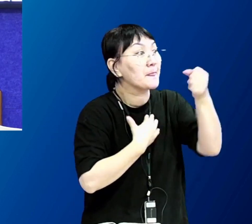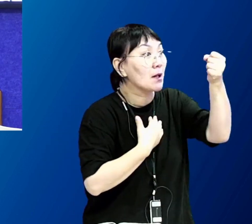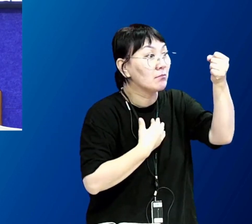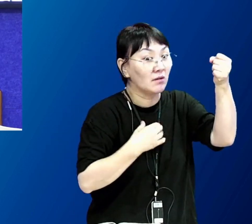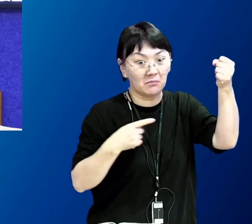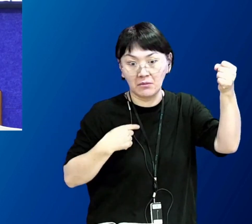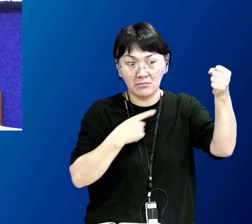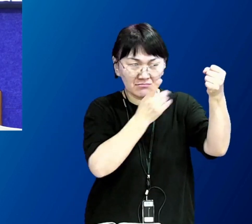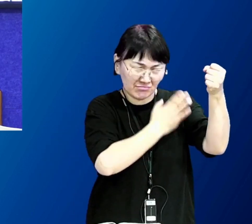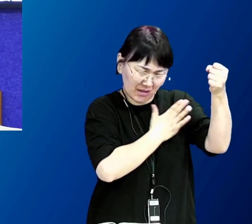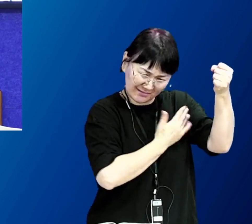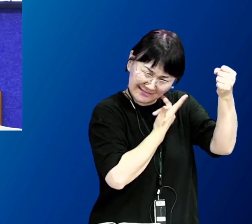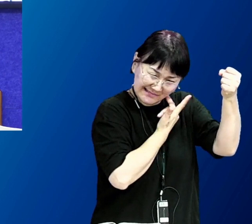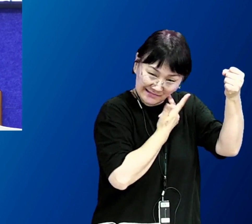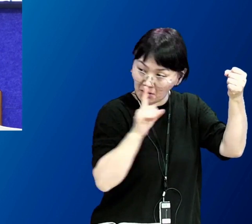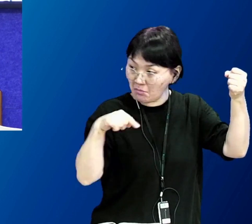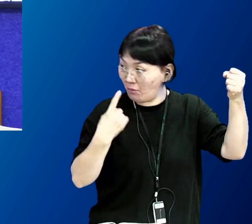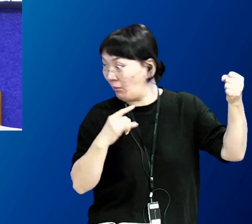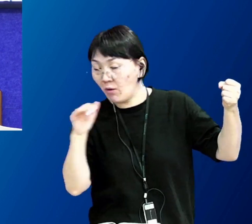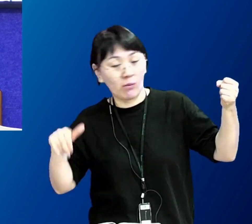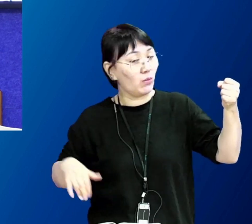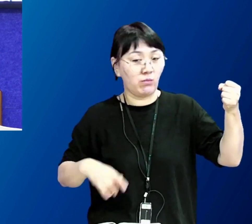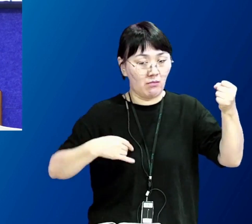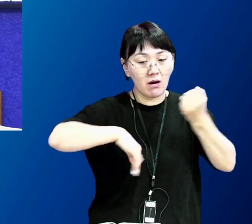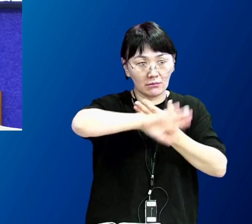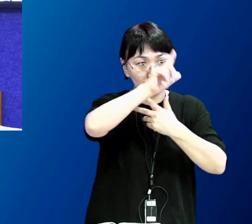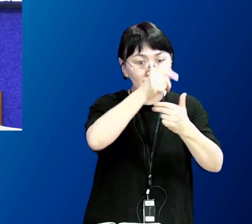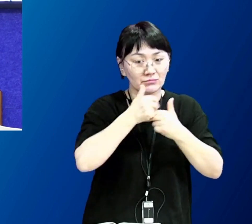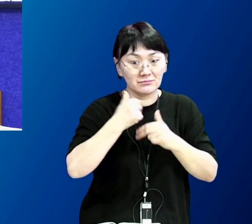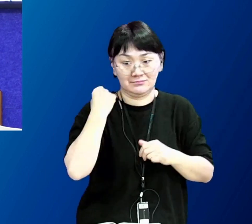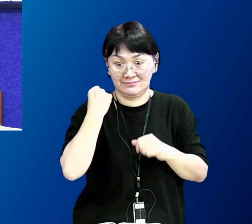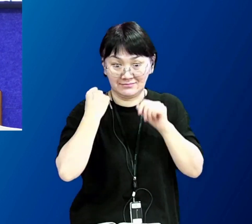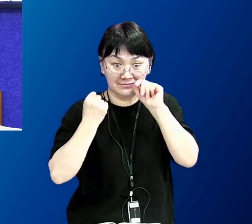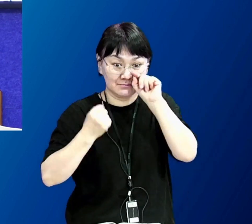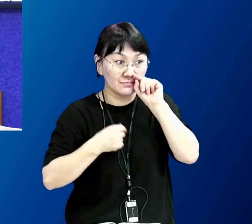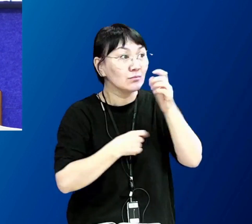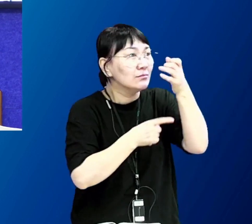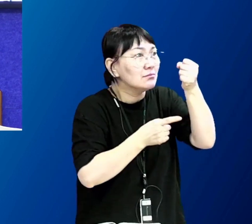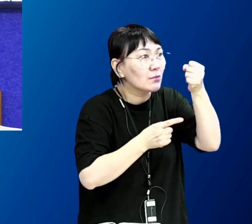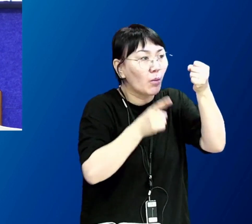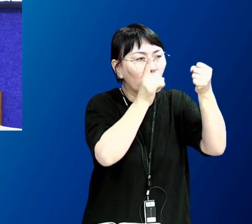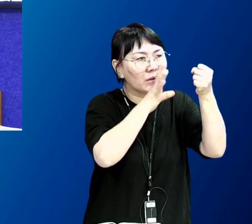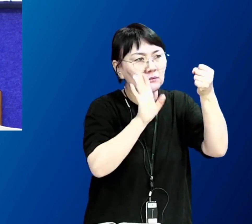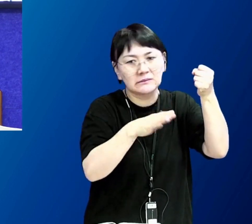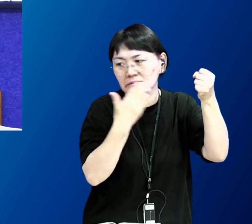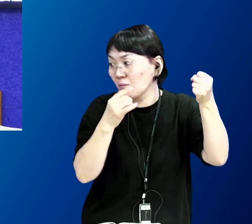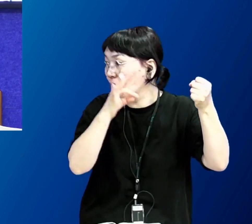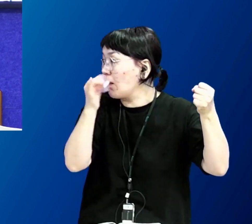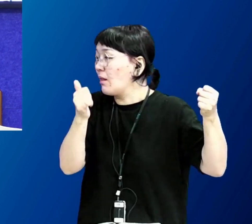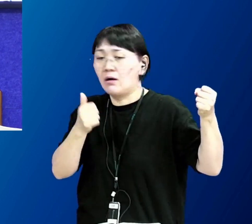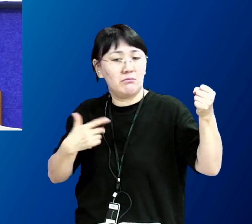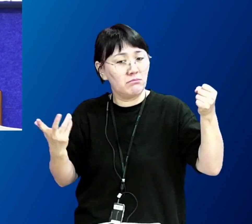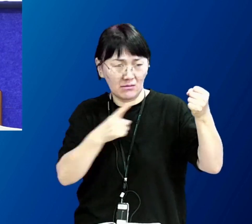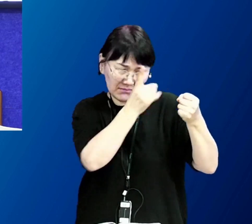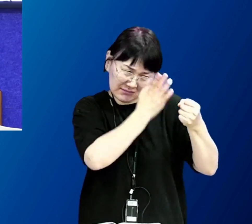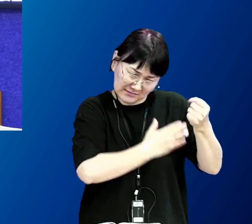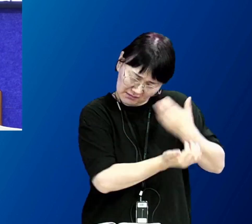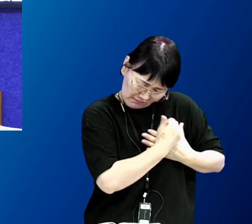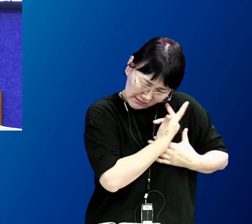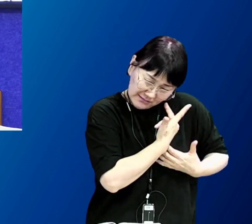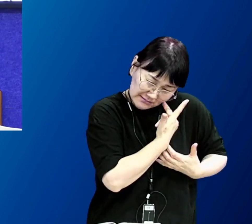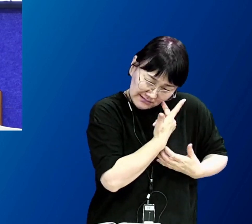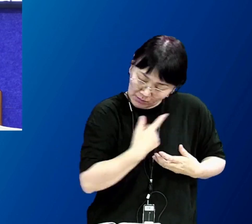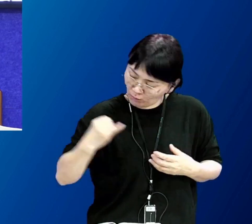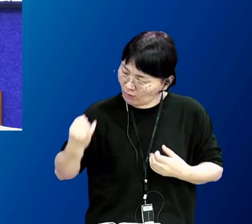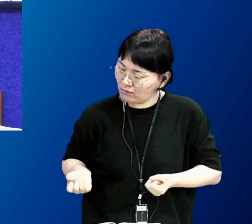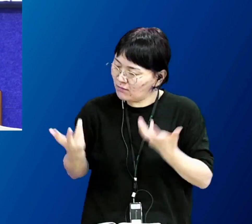бүхнийг хамгаалж өгдөг. Ямар нэгэн хим шүтэн шүтэг буюу бурханаас илүү ямар нэгэн зүйлийг хайрлахаас хамгаалж өгдөг баг. Энэ хайр нь бид